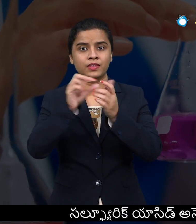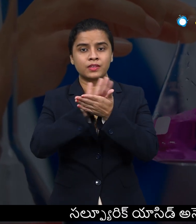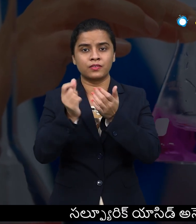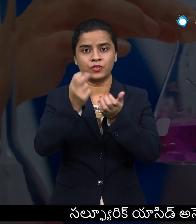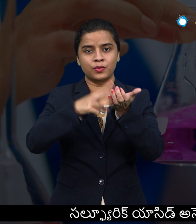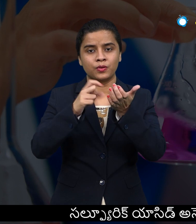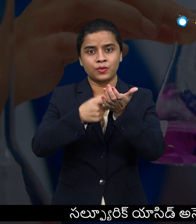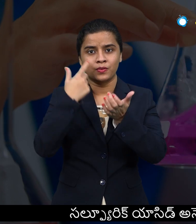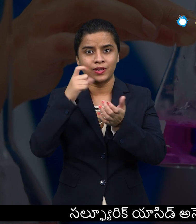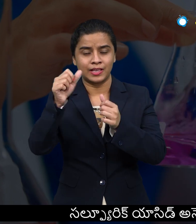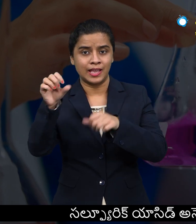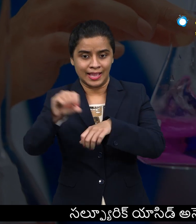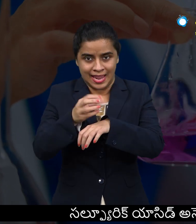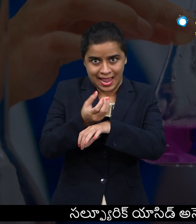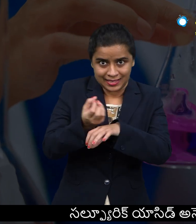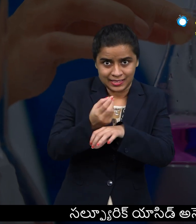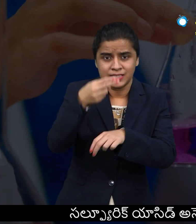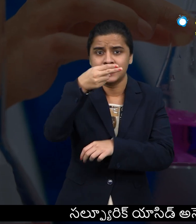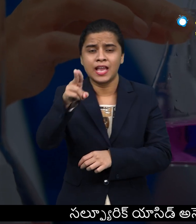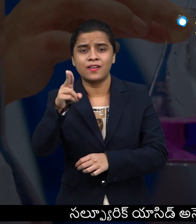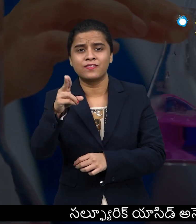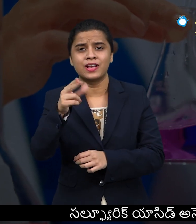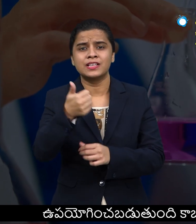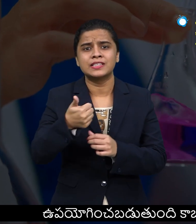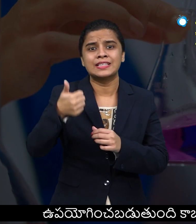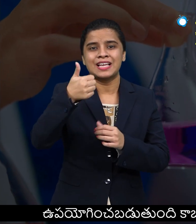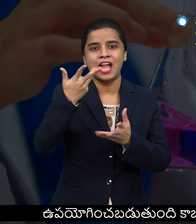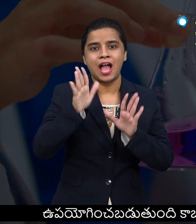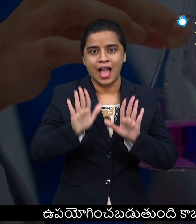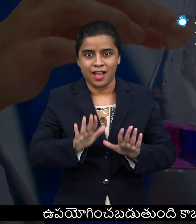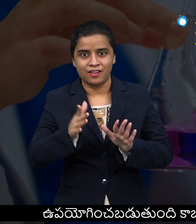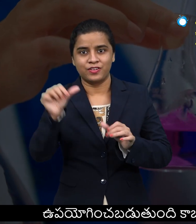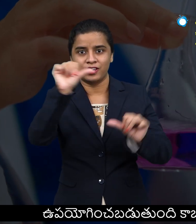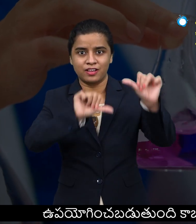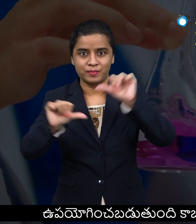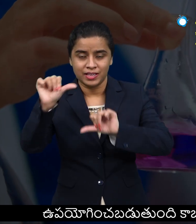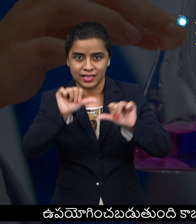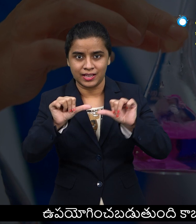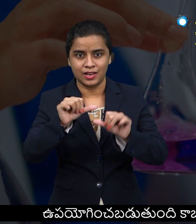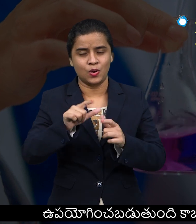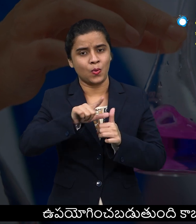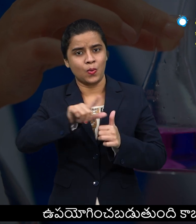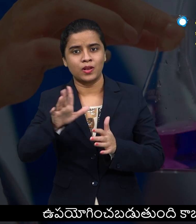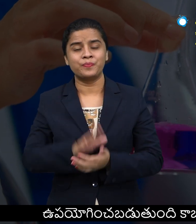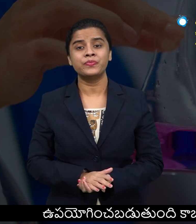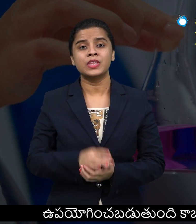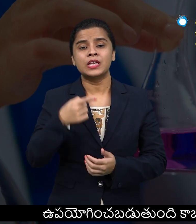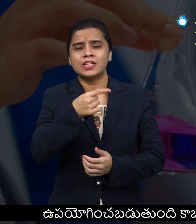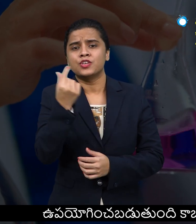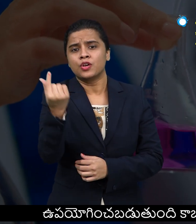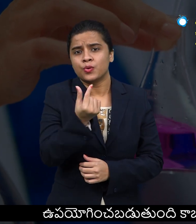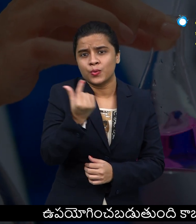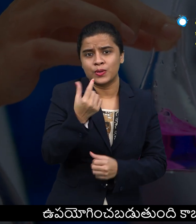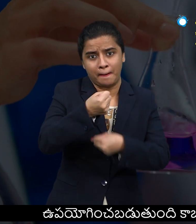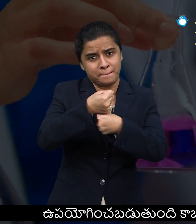సల్ఫ్యూరిక్ యాసిడ్ అనేక ఇతర సమ్మేళనాల తయారీలో ఉపయోగించబడుతుంది. కాబట్టి రసాయనాల